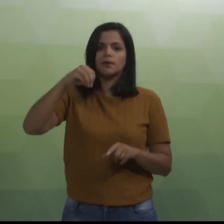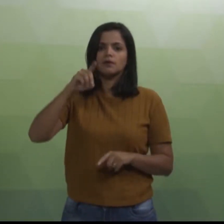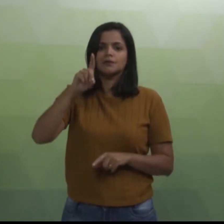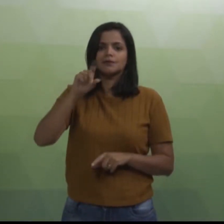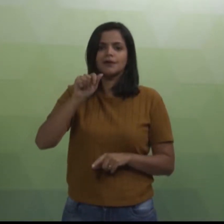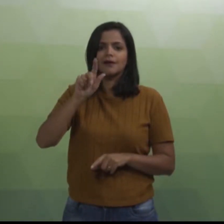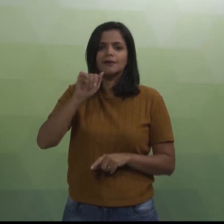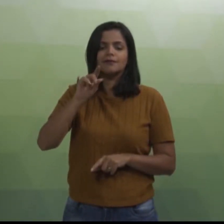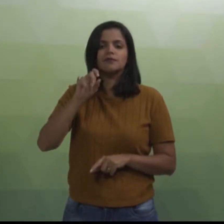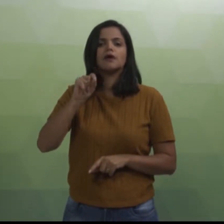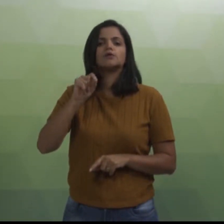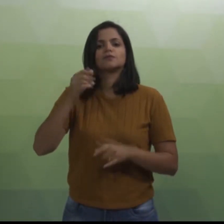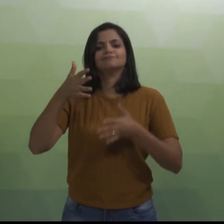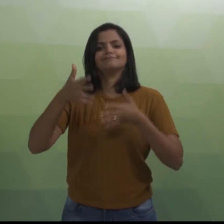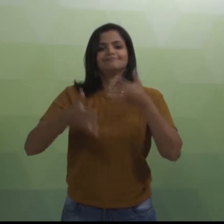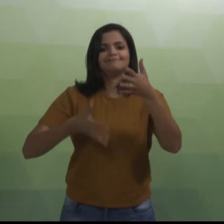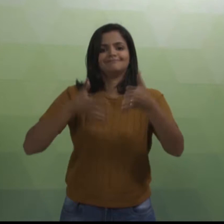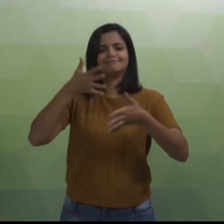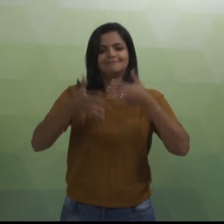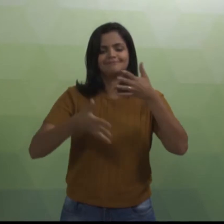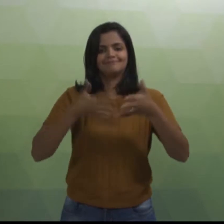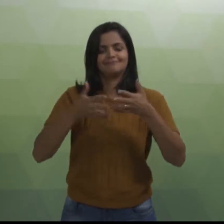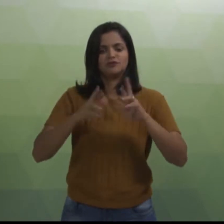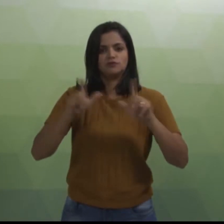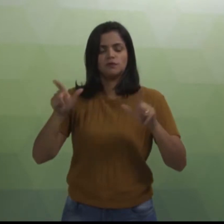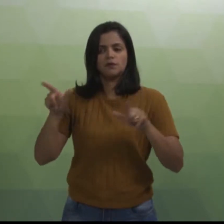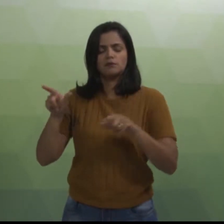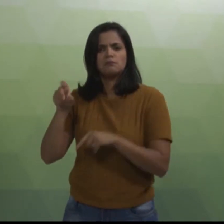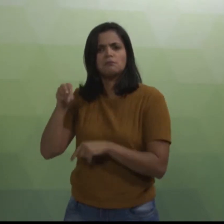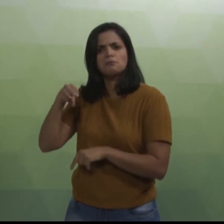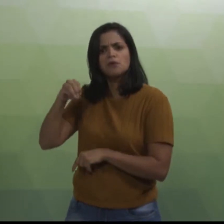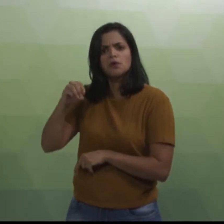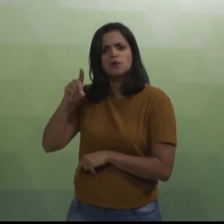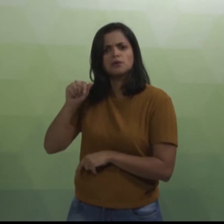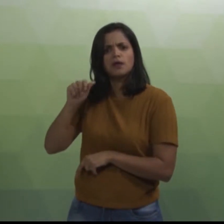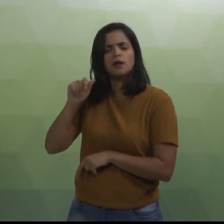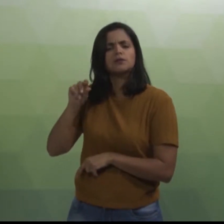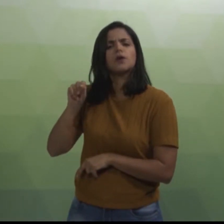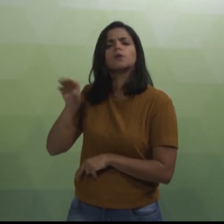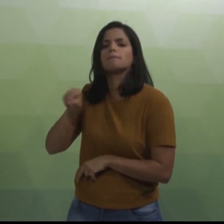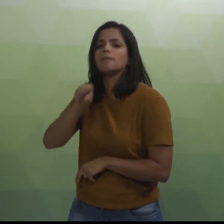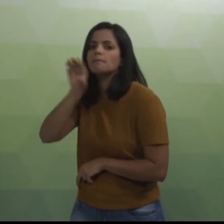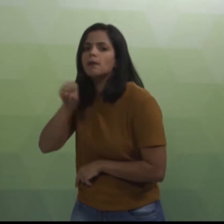Então, percebeu-se essa modalidade da língua de sinais, que é diferente da modalidade da língua oral.